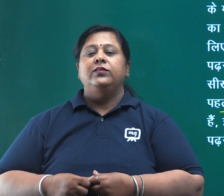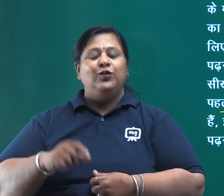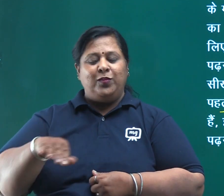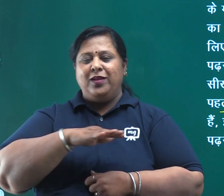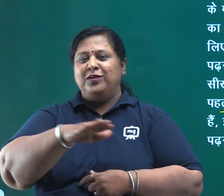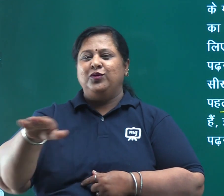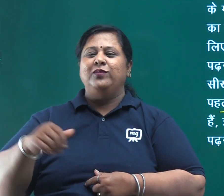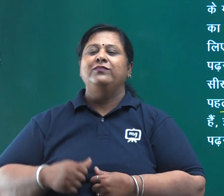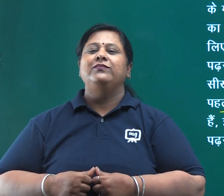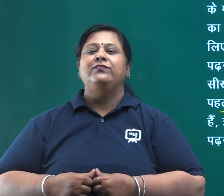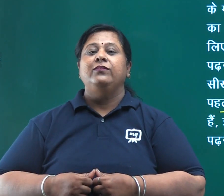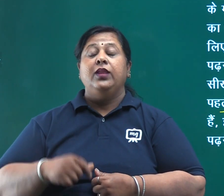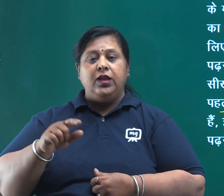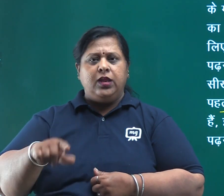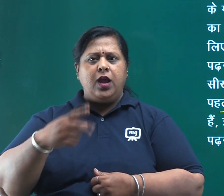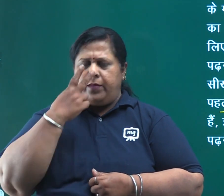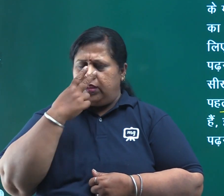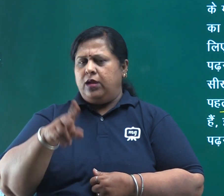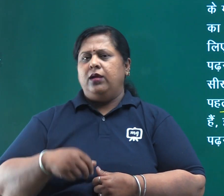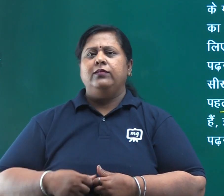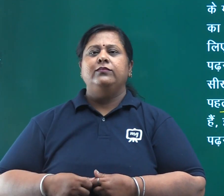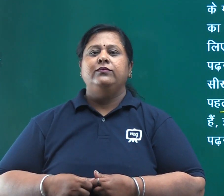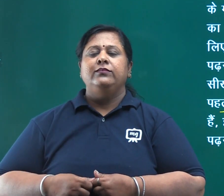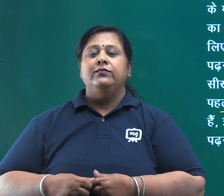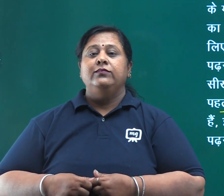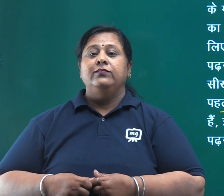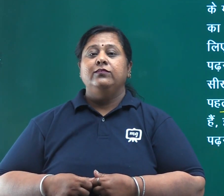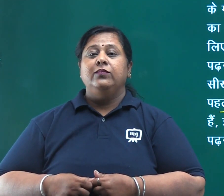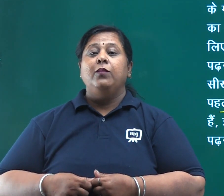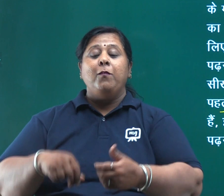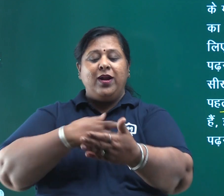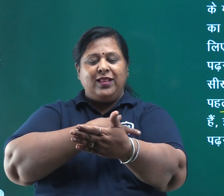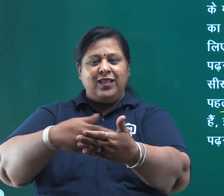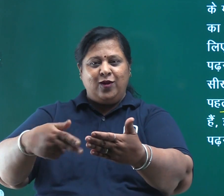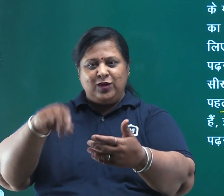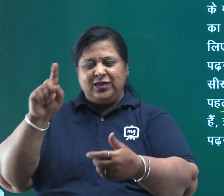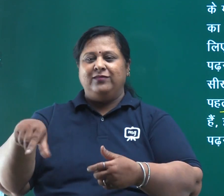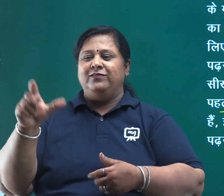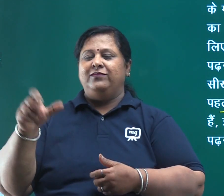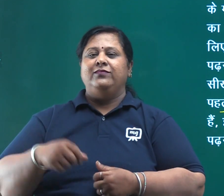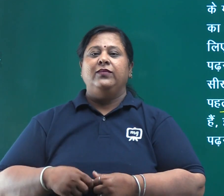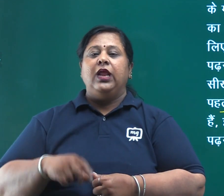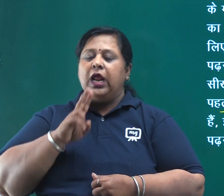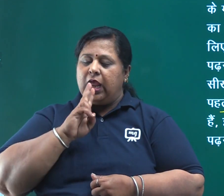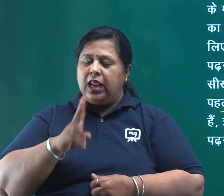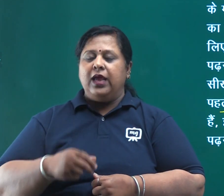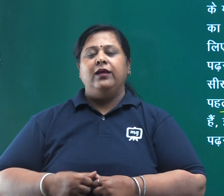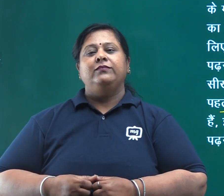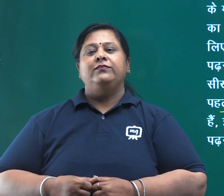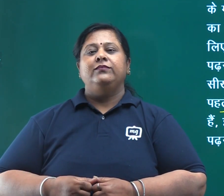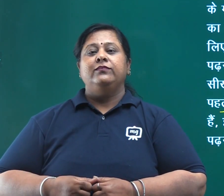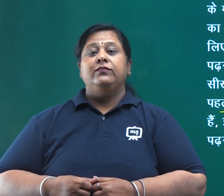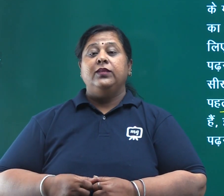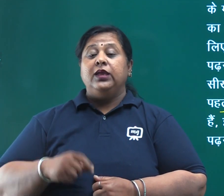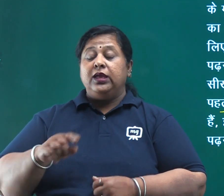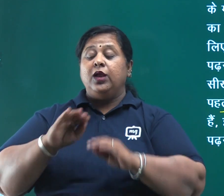तो प्यारे बच्चों, यहाँ हमने देखा कि पंडित नेहरू जी कह रहे हैं